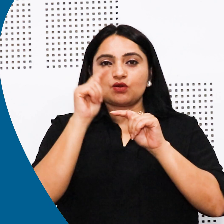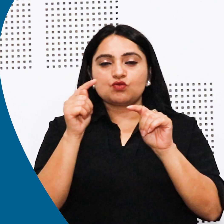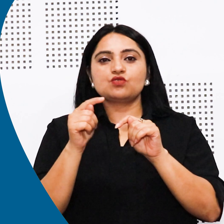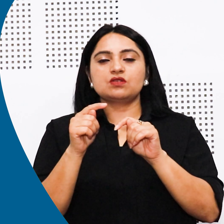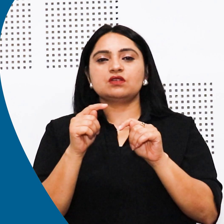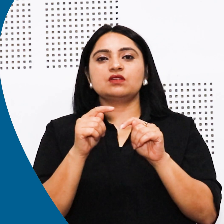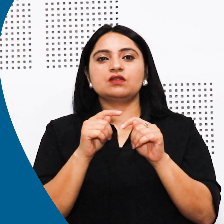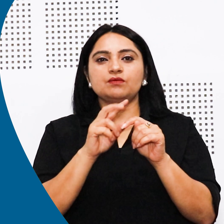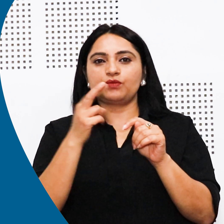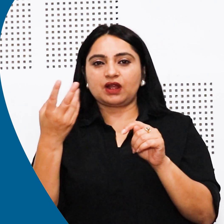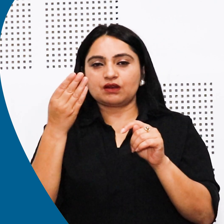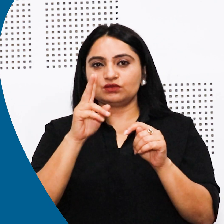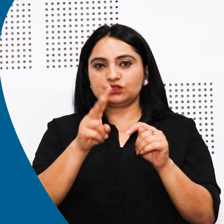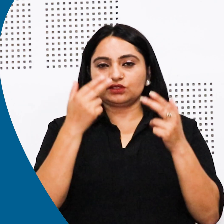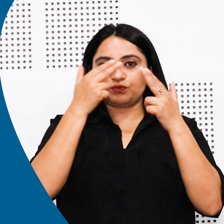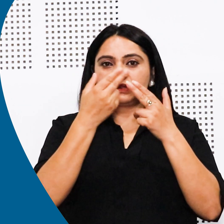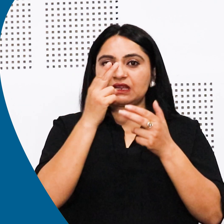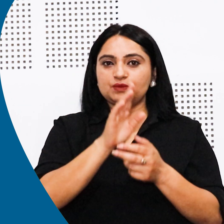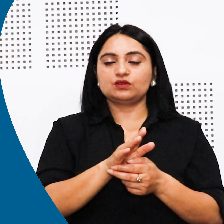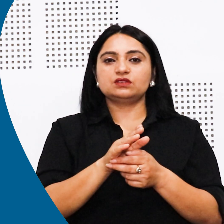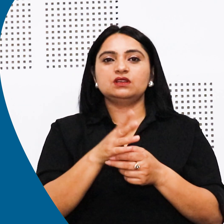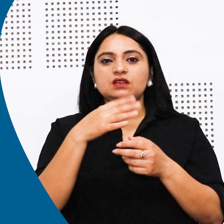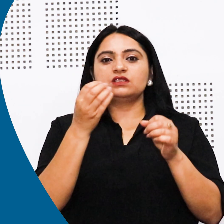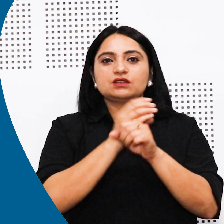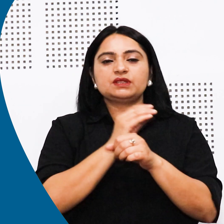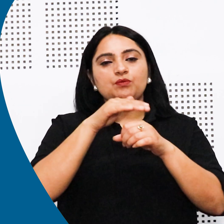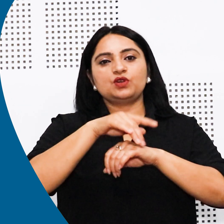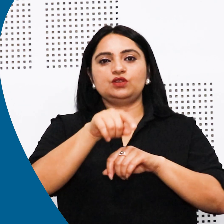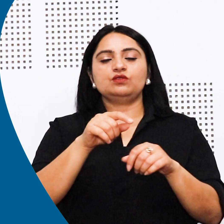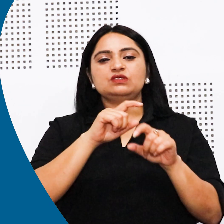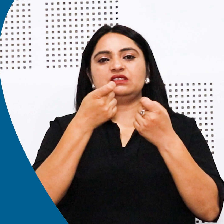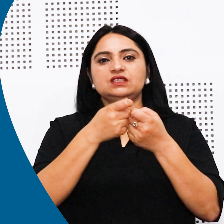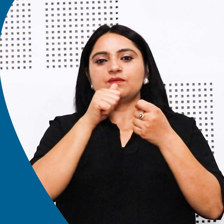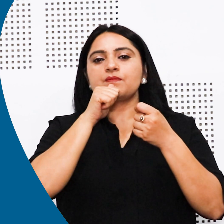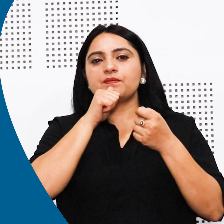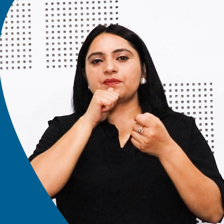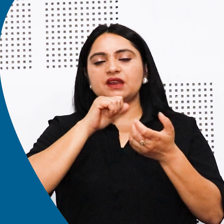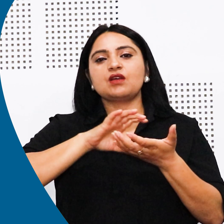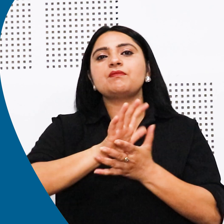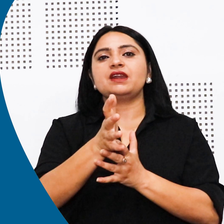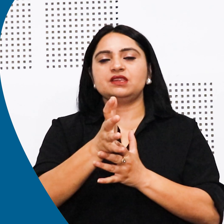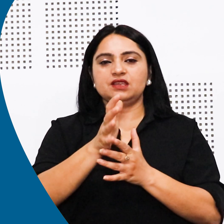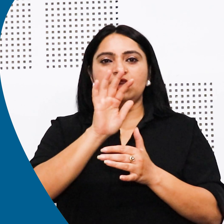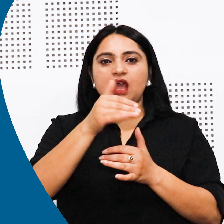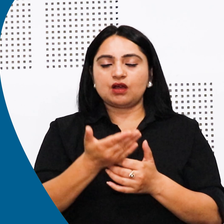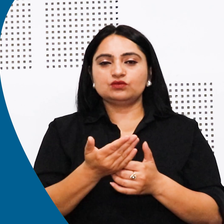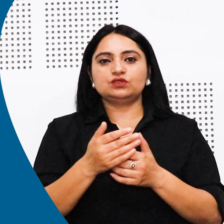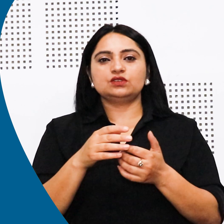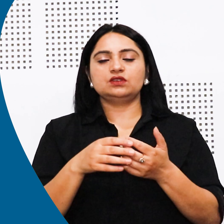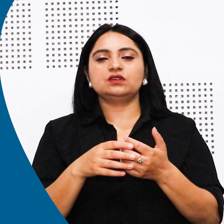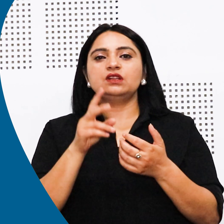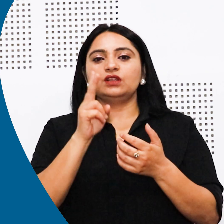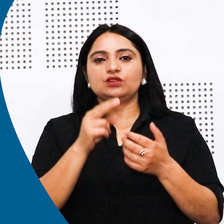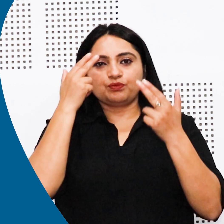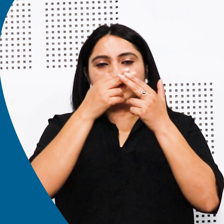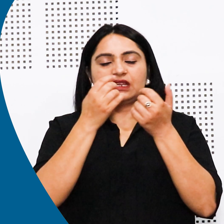प्रकोप हुन सक्छन् त्यसको पहिचान भएको छ। सबैभन्दा बढी त यस क्षेत्रमा बाढी, त्यसपछि खरेडीका कुराहरू, महामारीका कुराहरू त्यो पहिचान गर्न सजिलो भएको